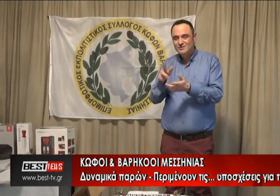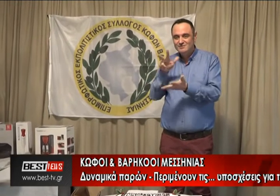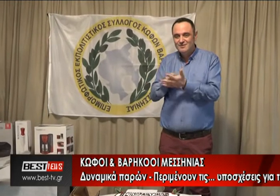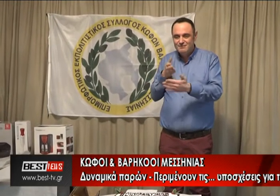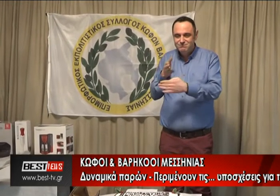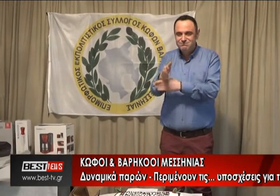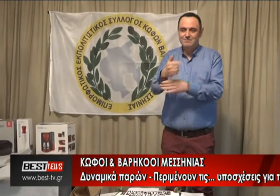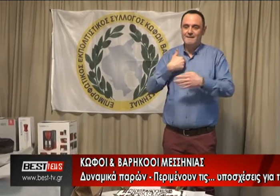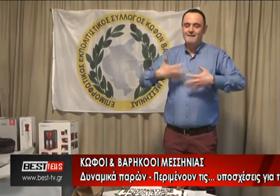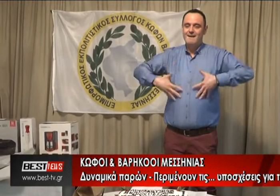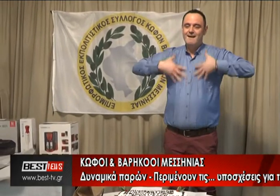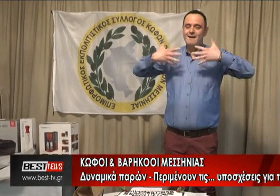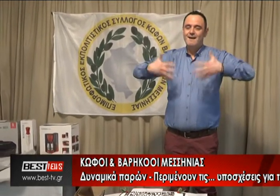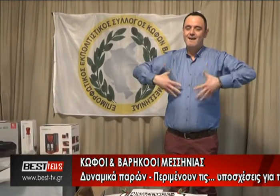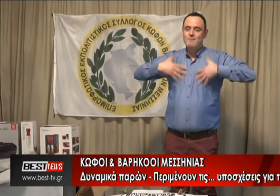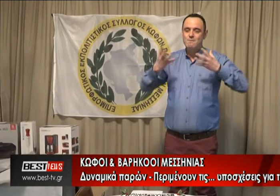Είναι σημαντική